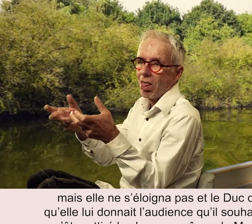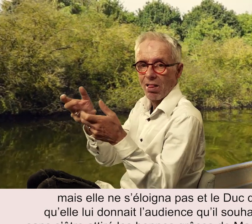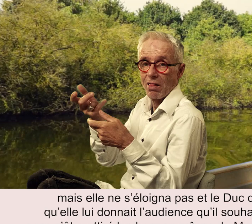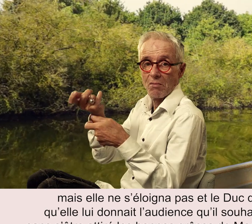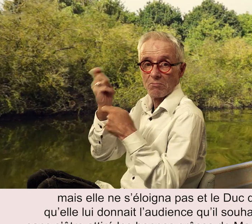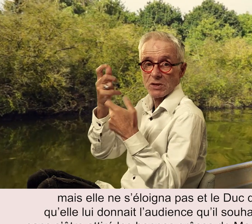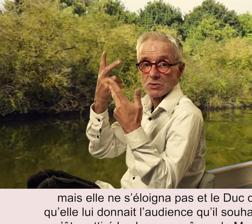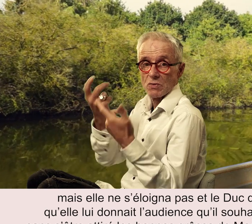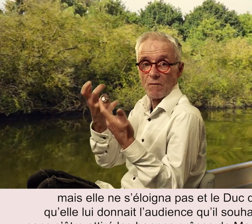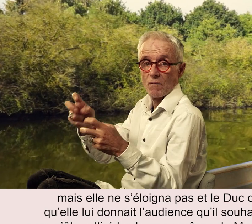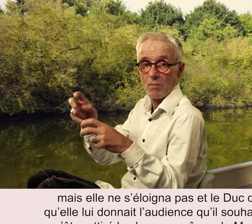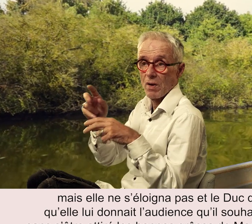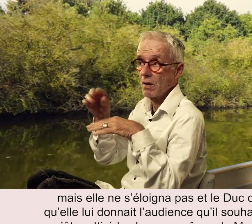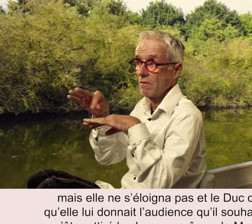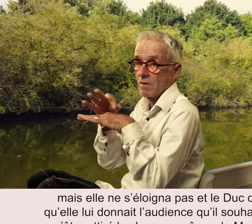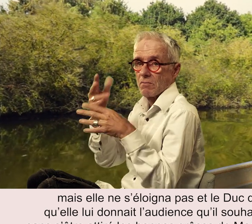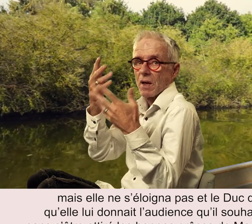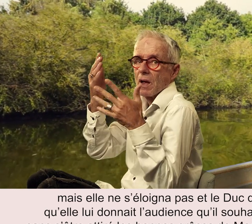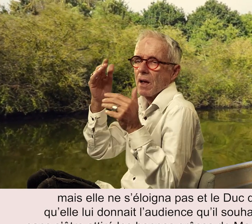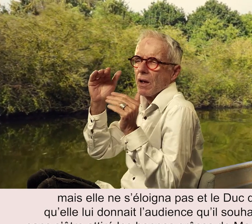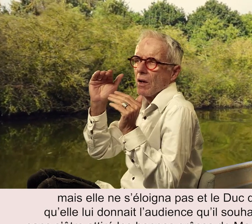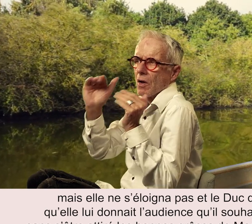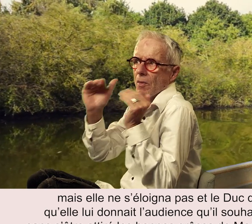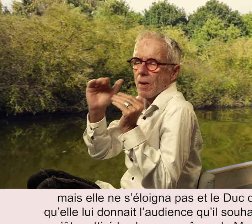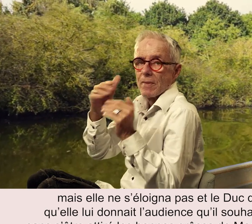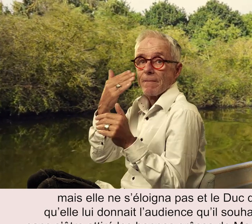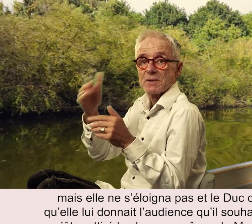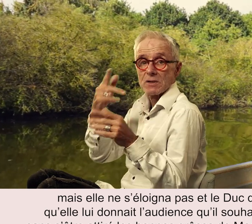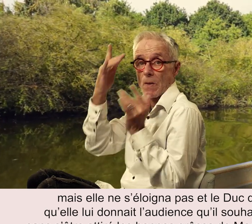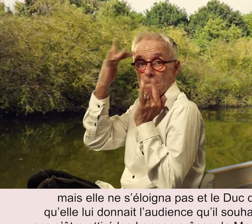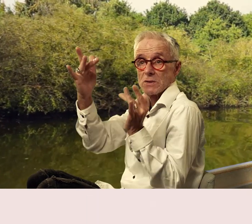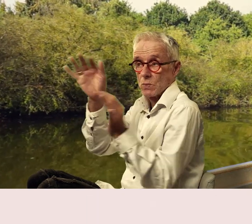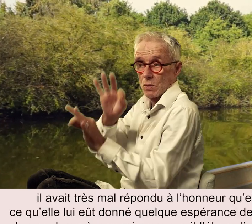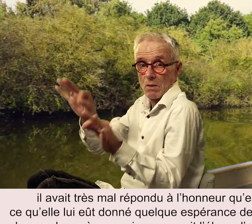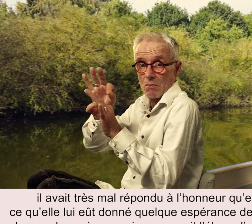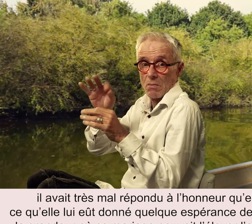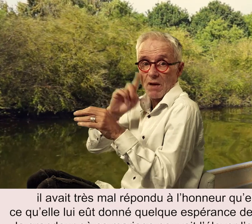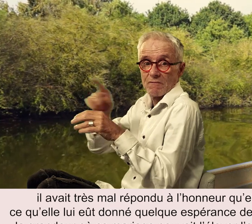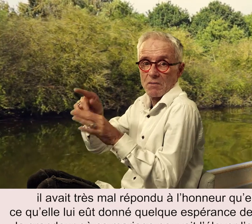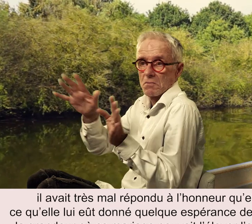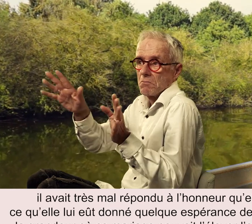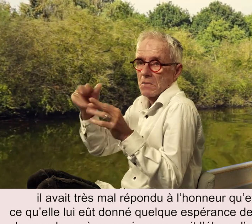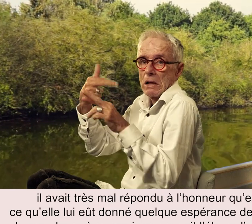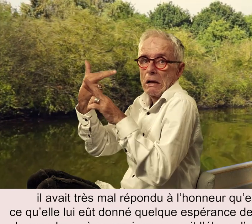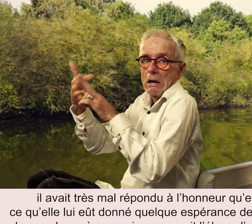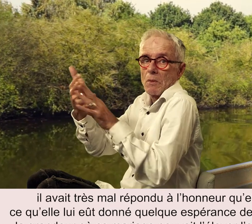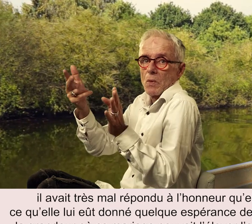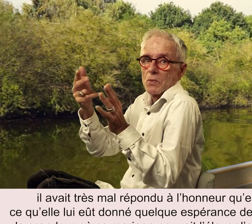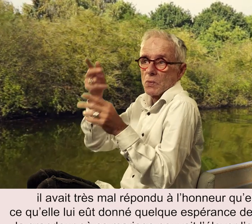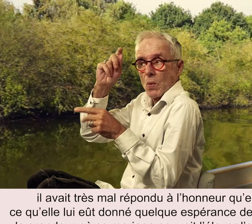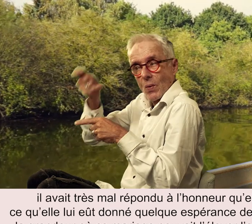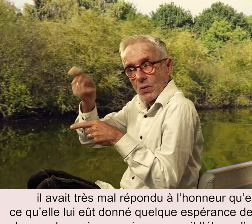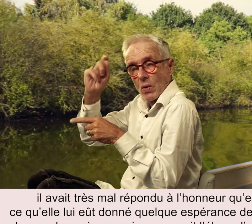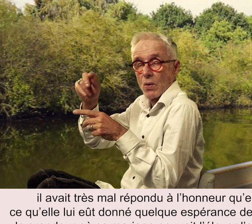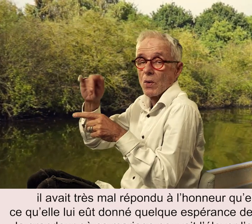soin, elle l'en avait honoré, que, n'ayant nulle passion pour elle, il avait très mal répondu à l'honneur qu'elle lui